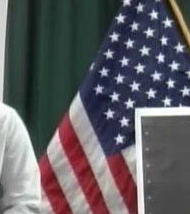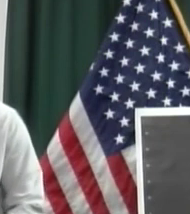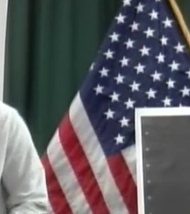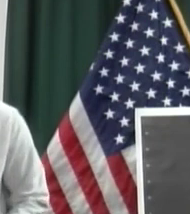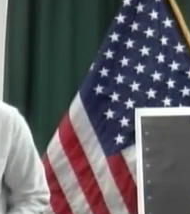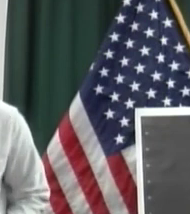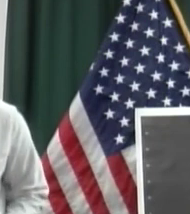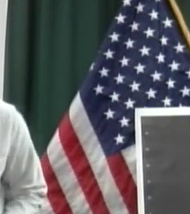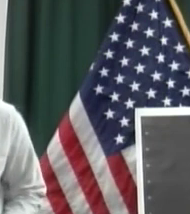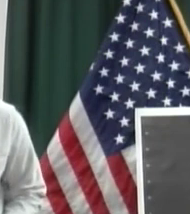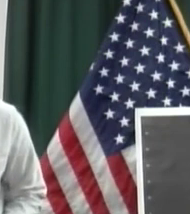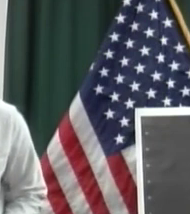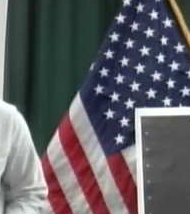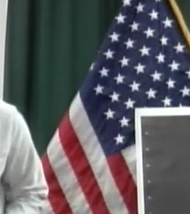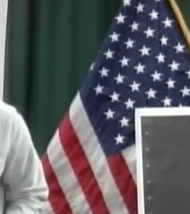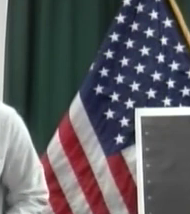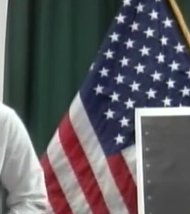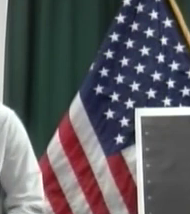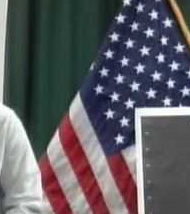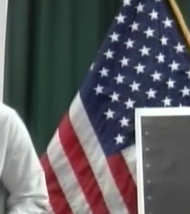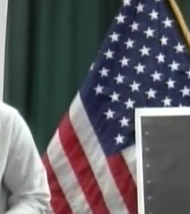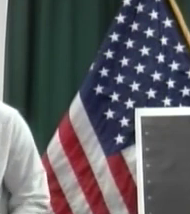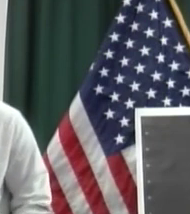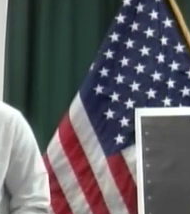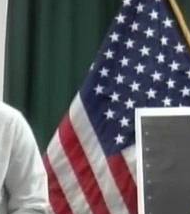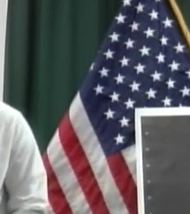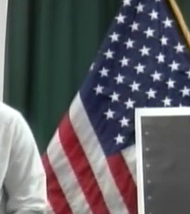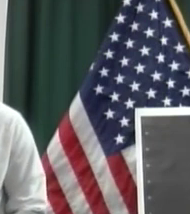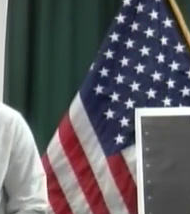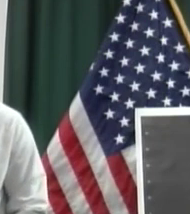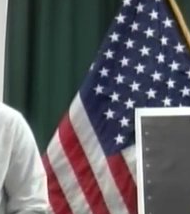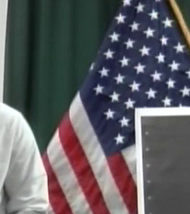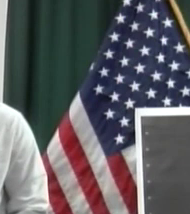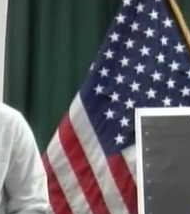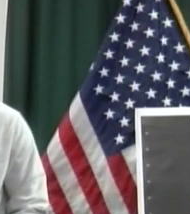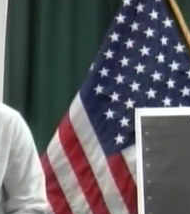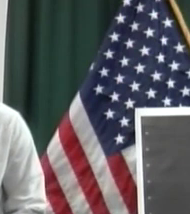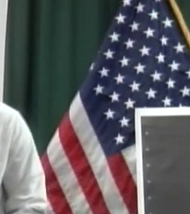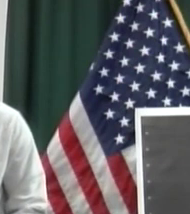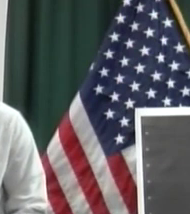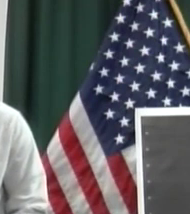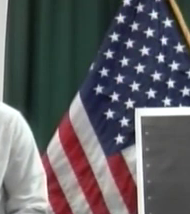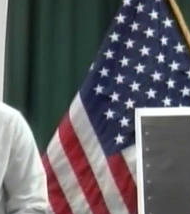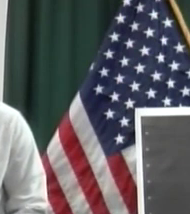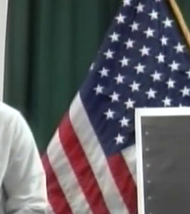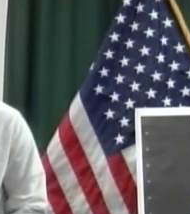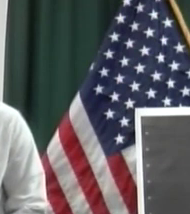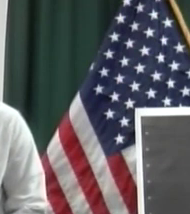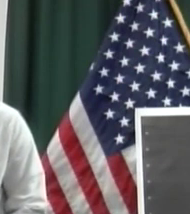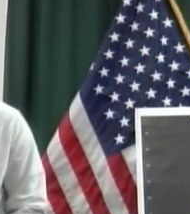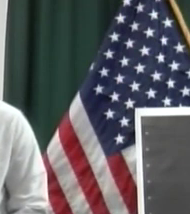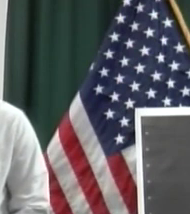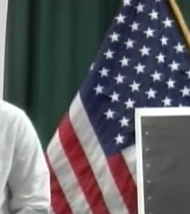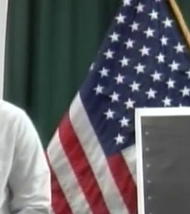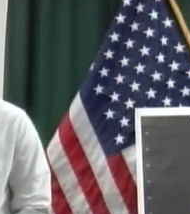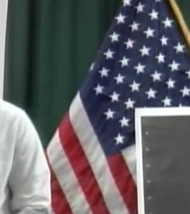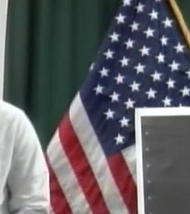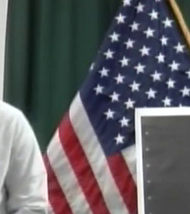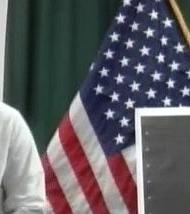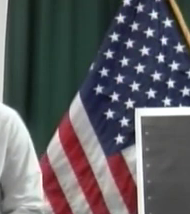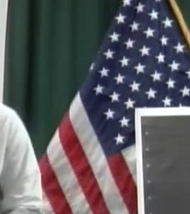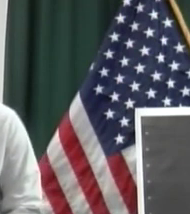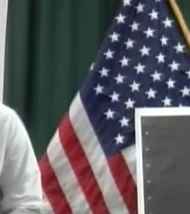de la tarde, va a ser en la Iglesia Católica St. Mary Magdalene, que es 861